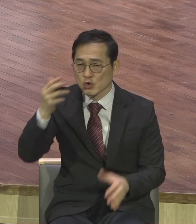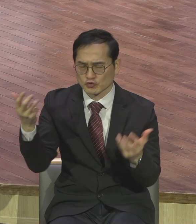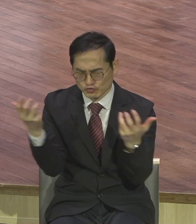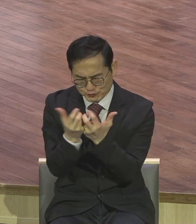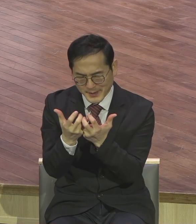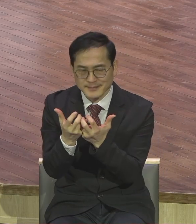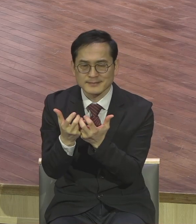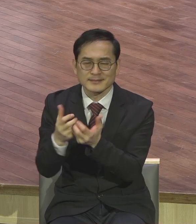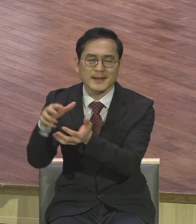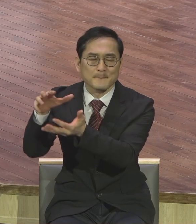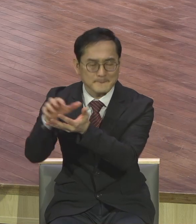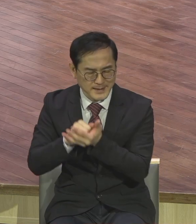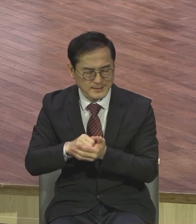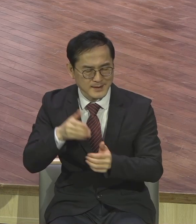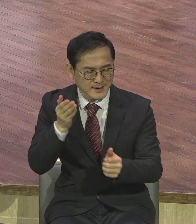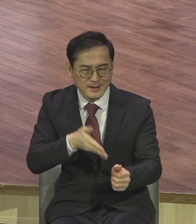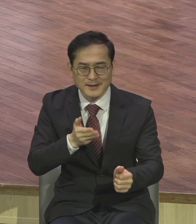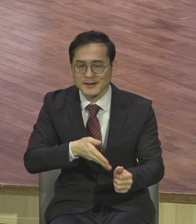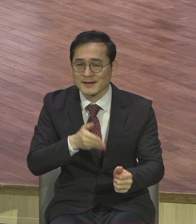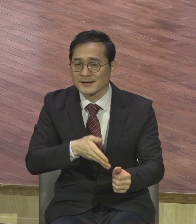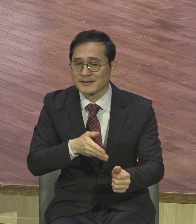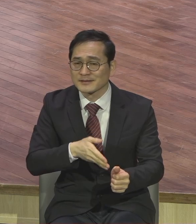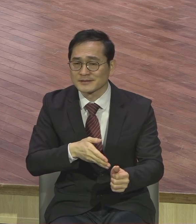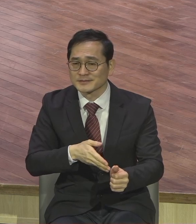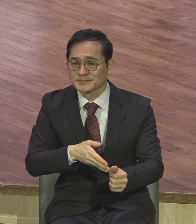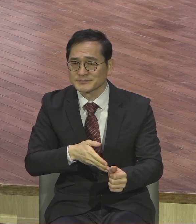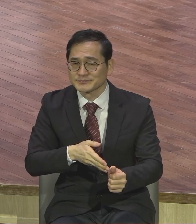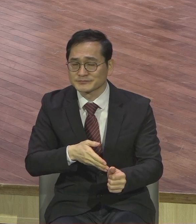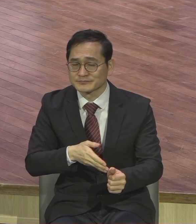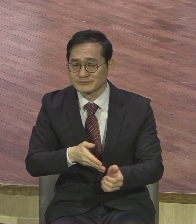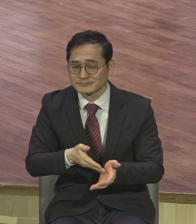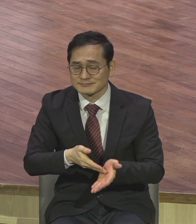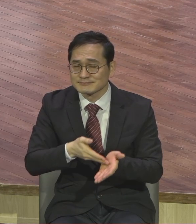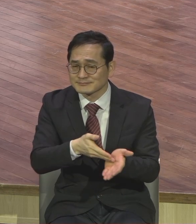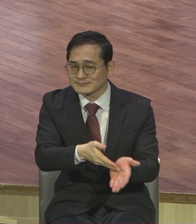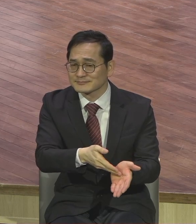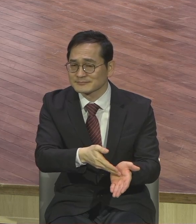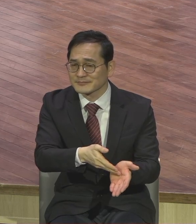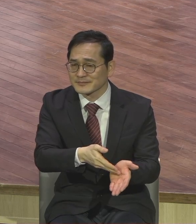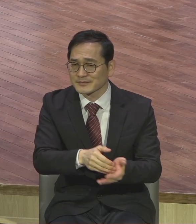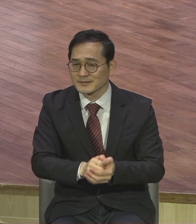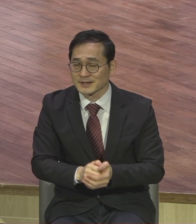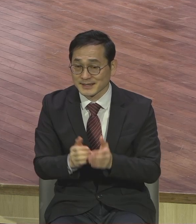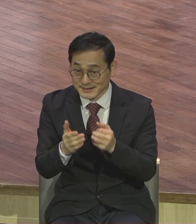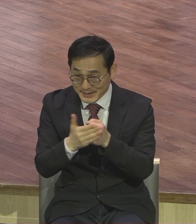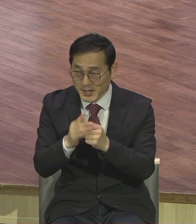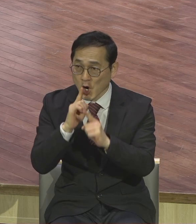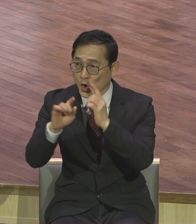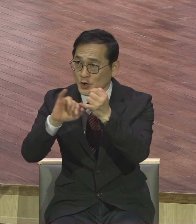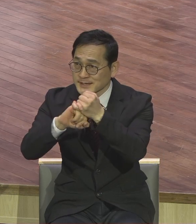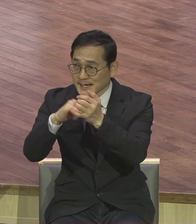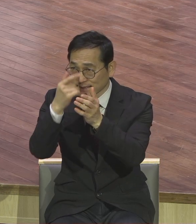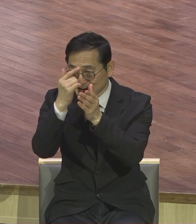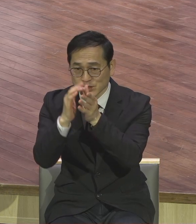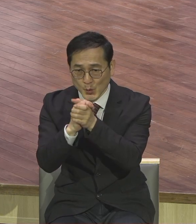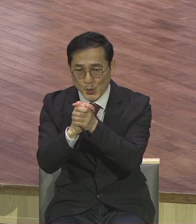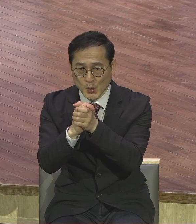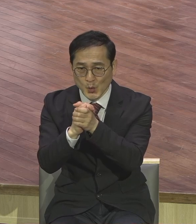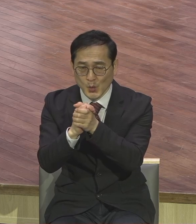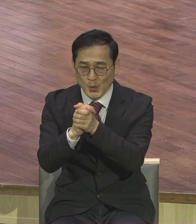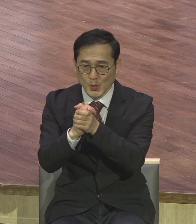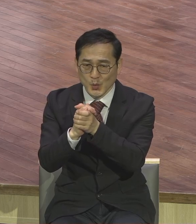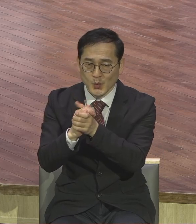내 지혜가 아닙니다. 성령의 지혜 성령 충만. 그래서 언약 기도가 중요합니다. 24